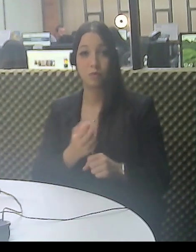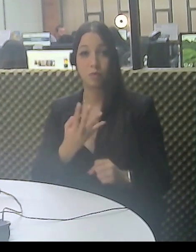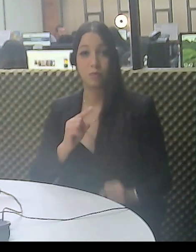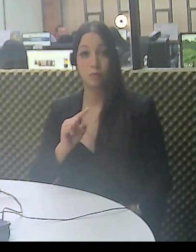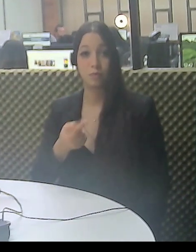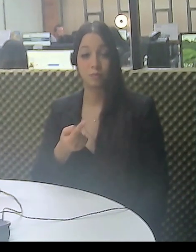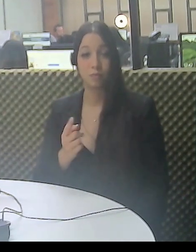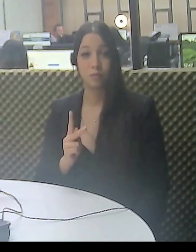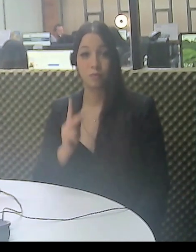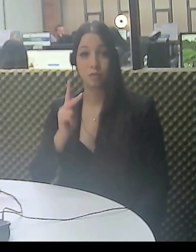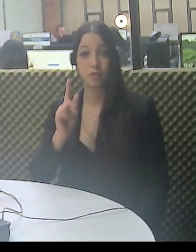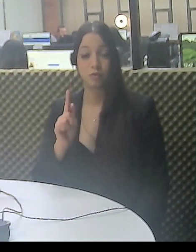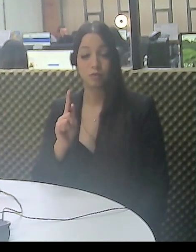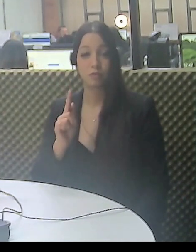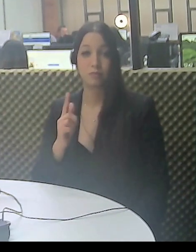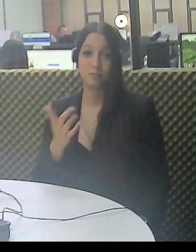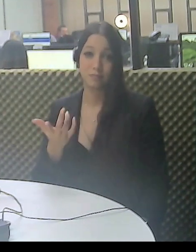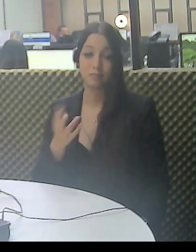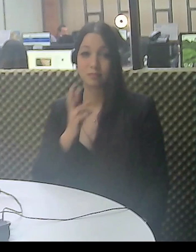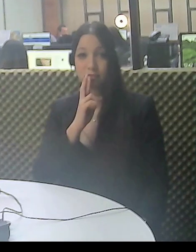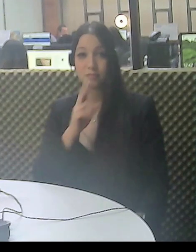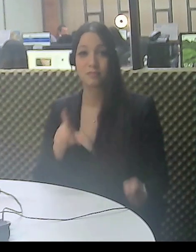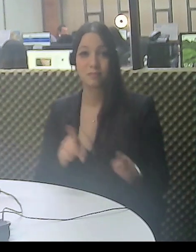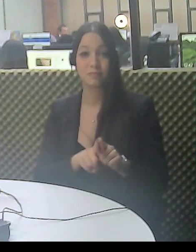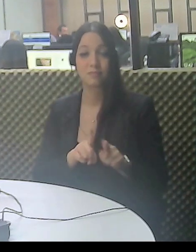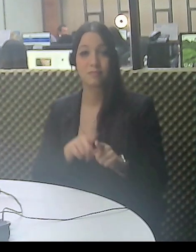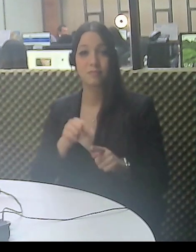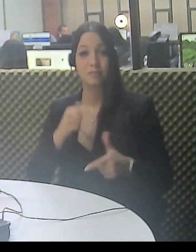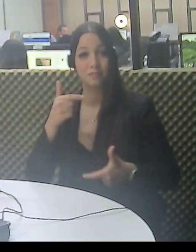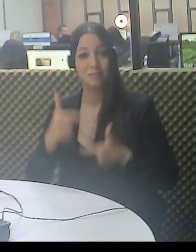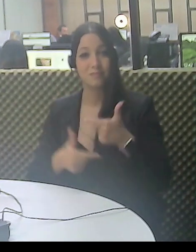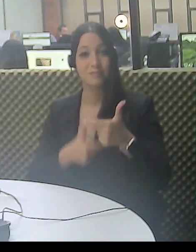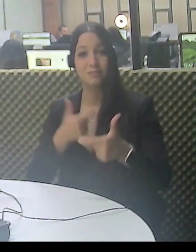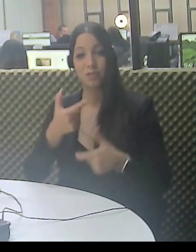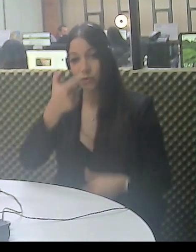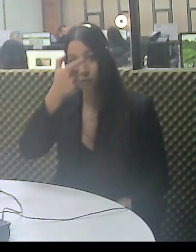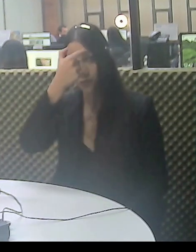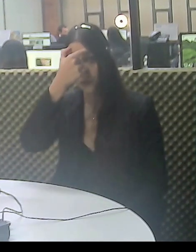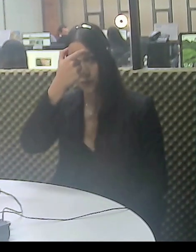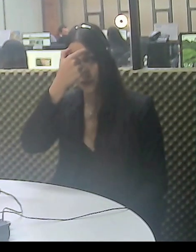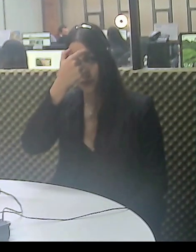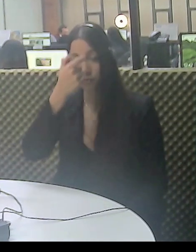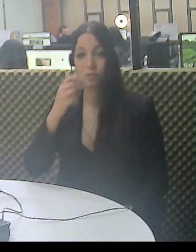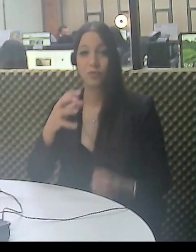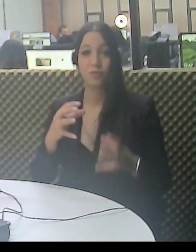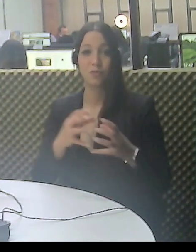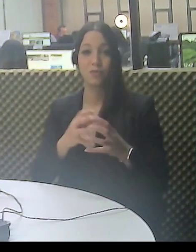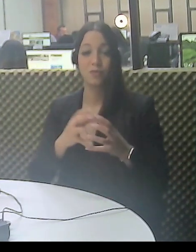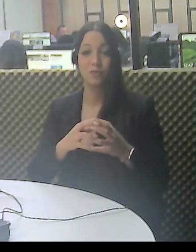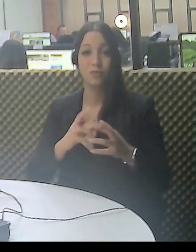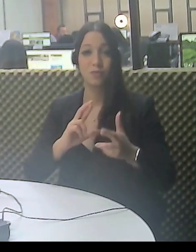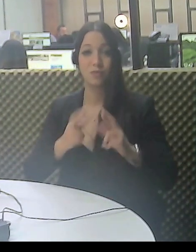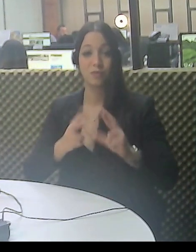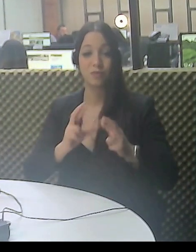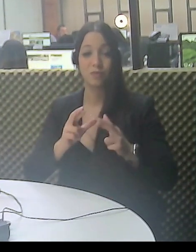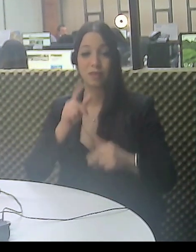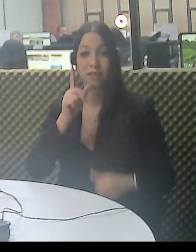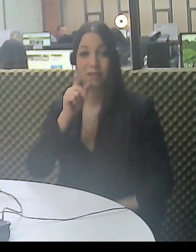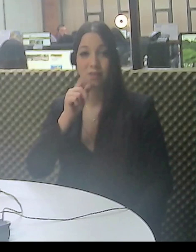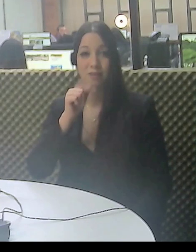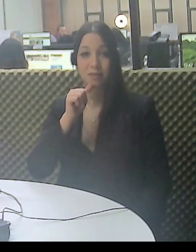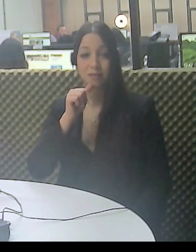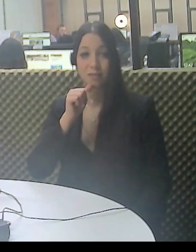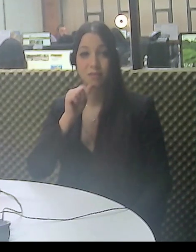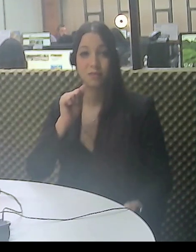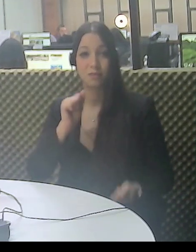mil toneladas. O resultado também é impactado pelo trabalho de conscientização que a equipe de coleta seletiva do DEMAI